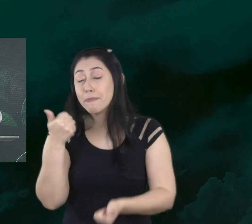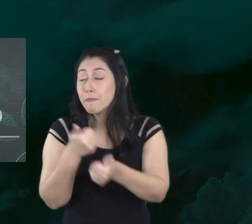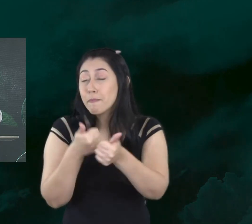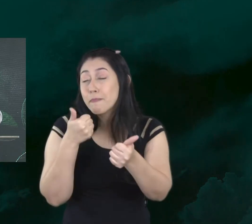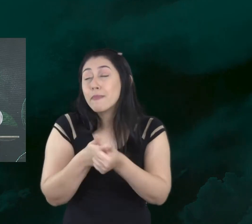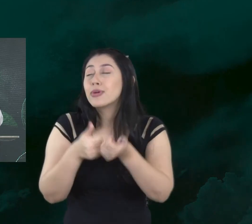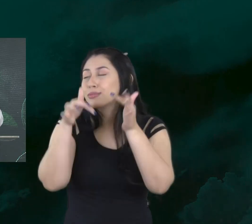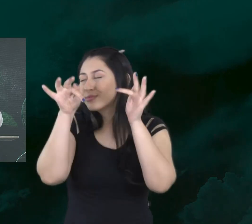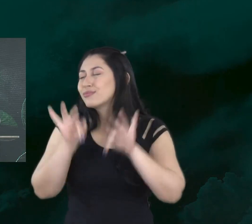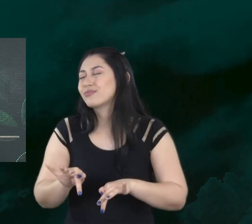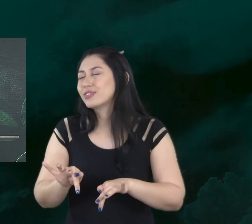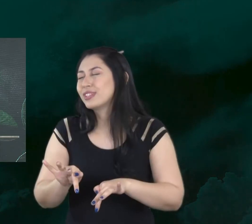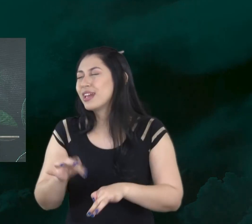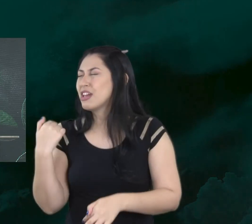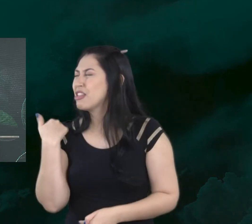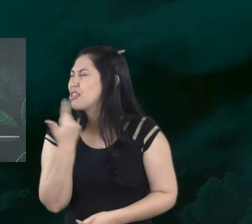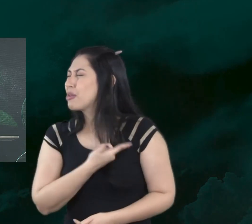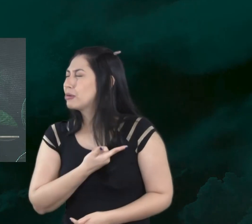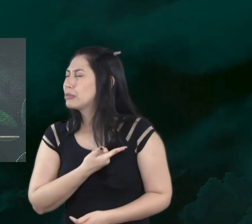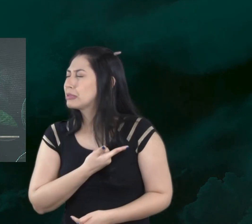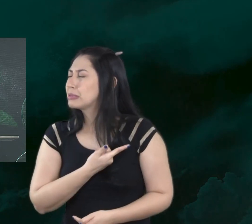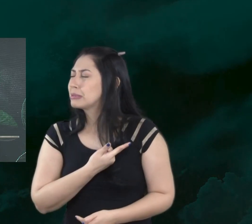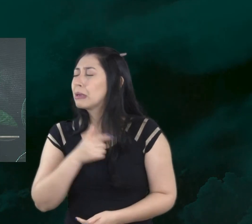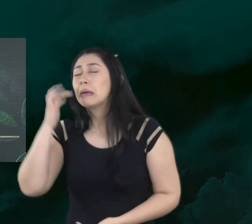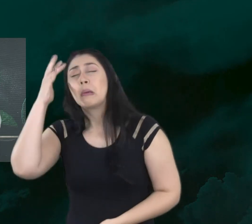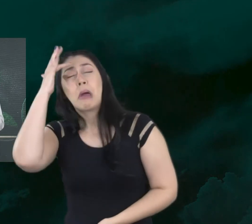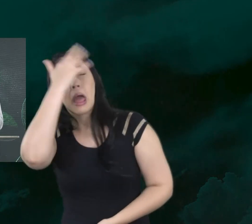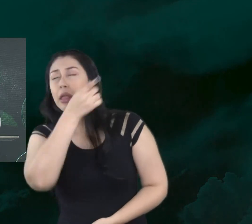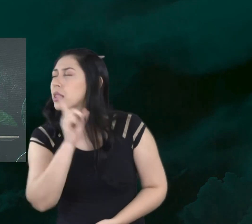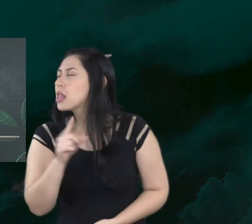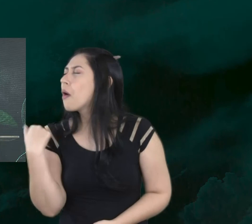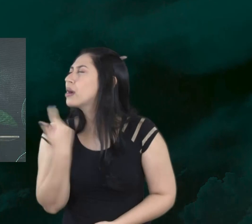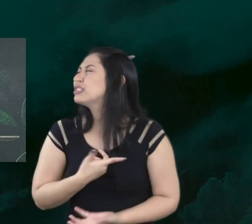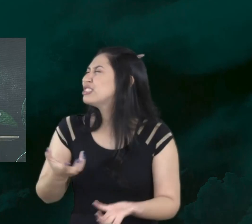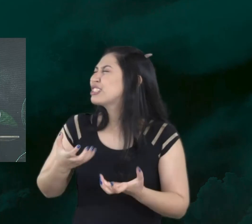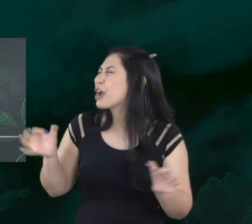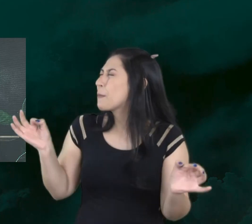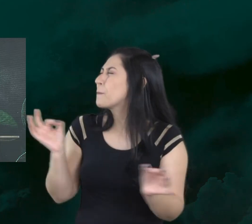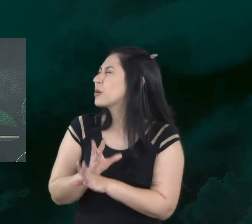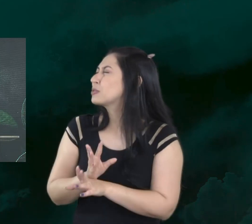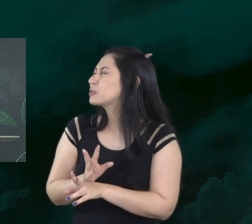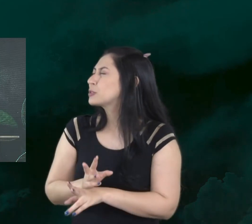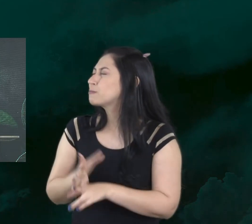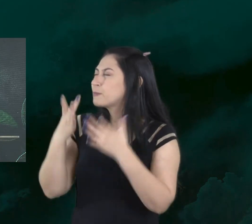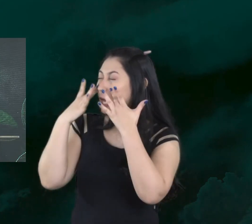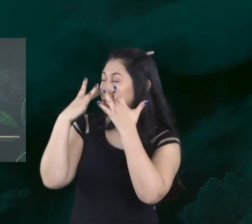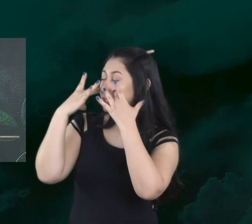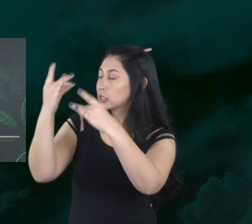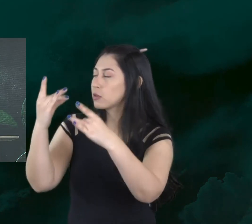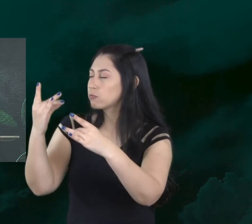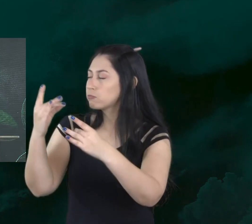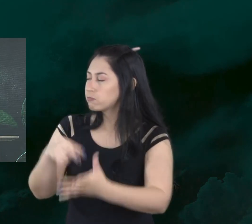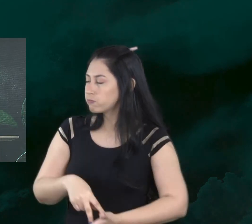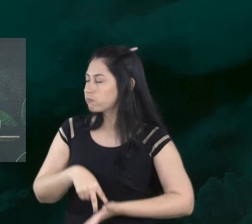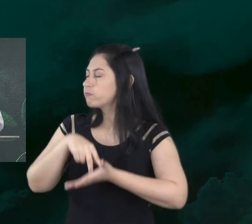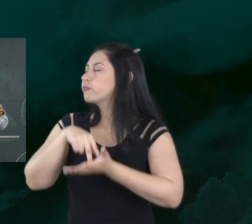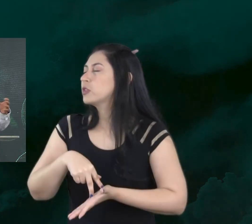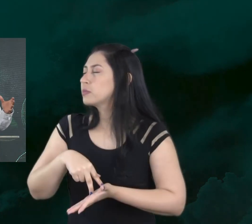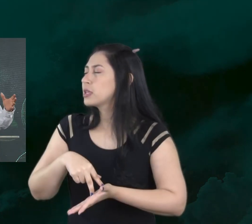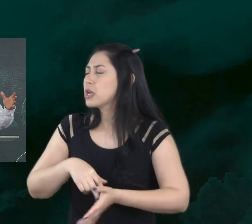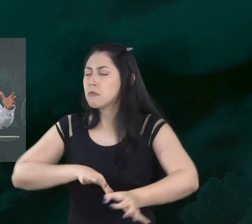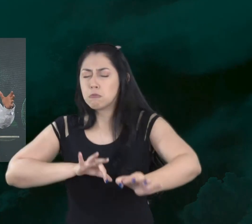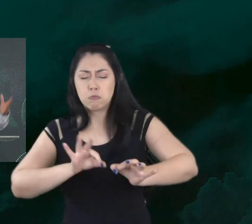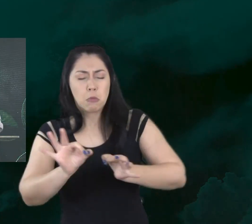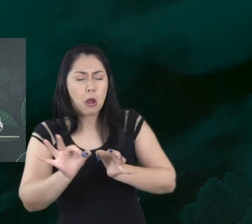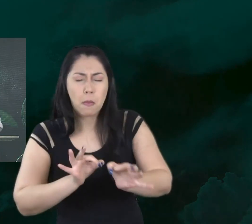chegando, Senhor, nós não queremos estar desapercebidos, queremos estar prontos, vigilantes, sendo sóbrios, Senhor, nessas palavras,